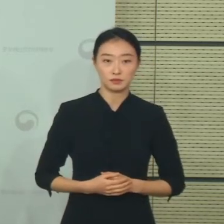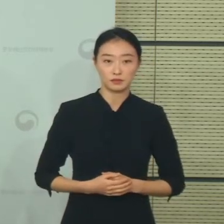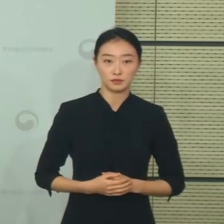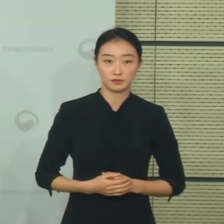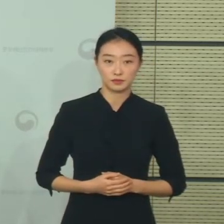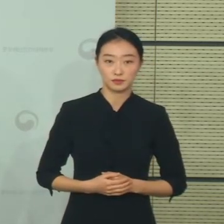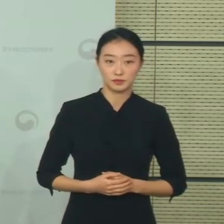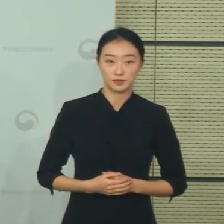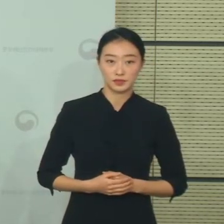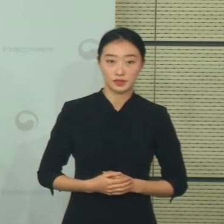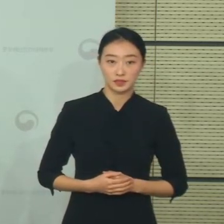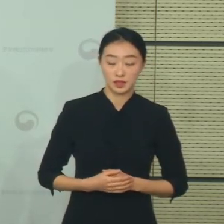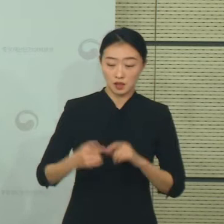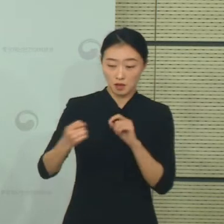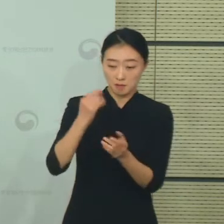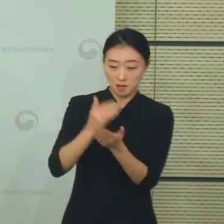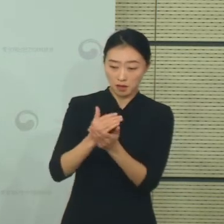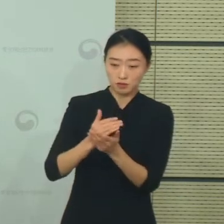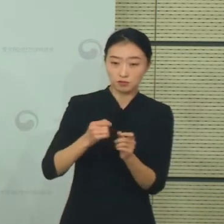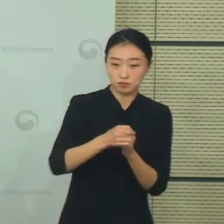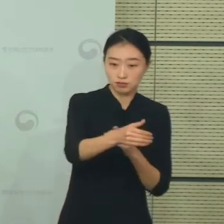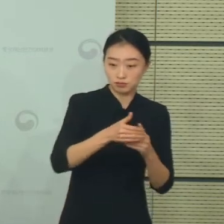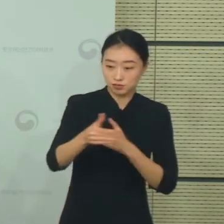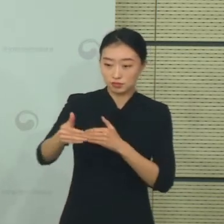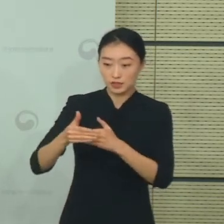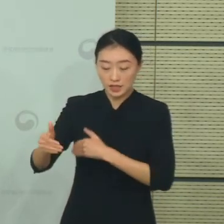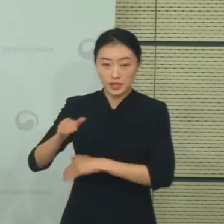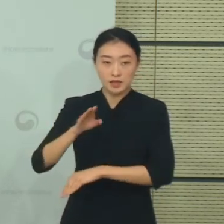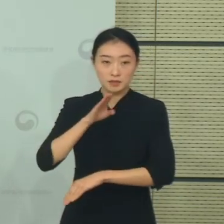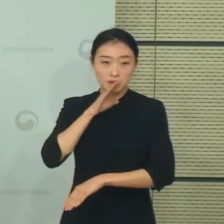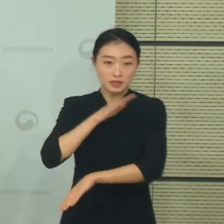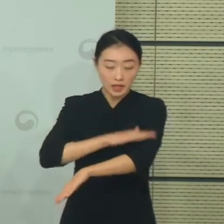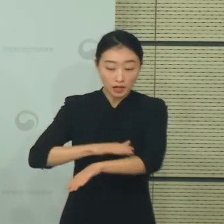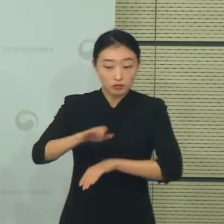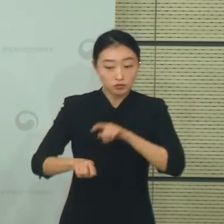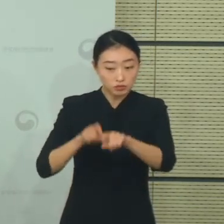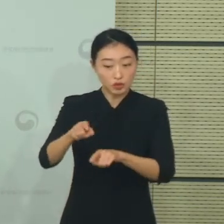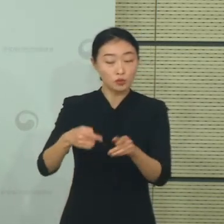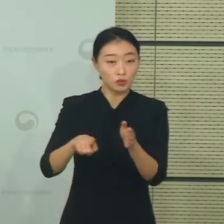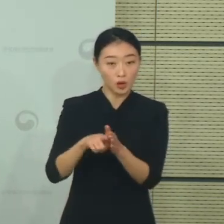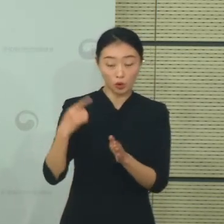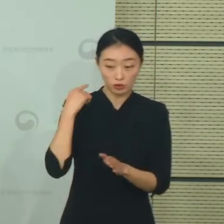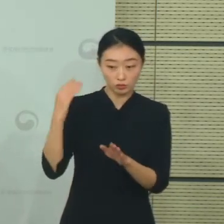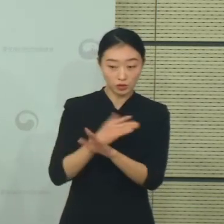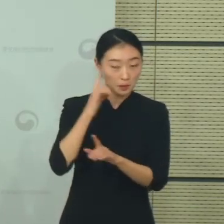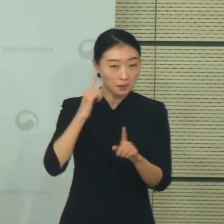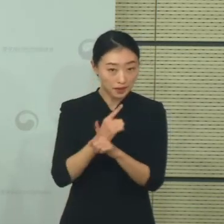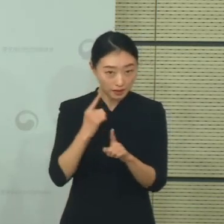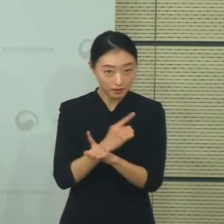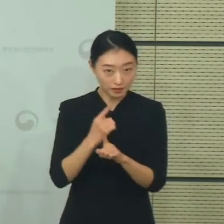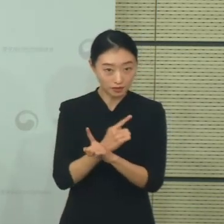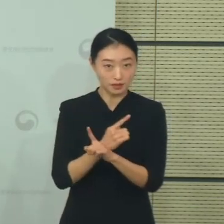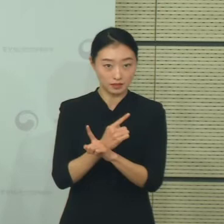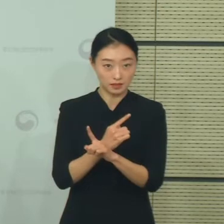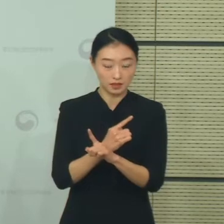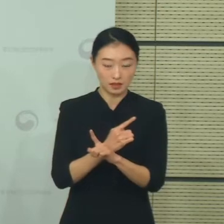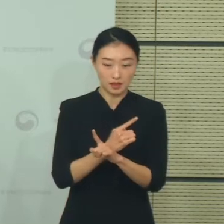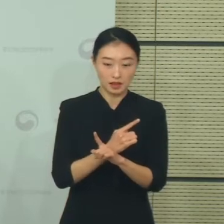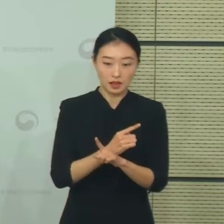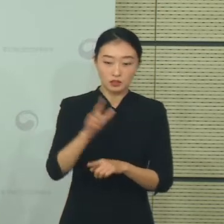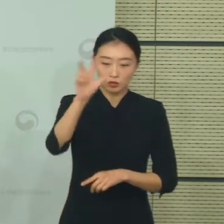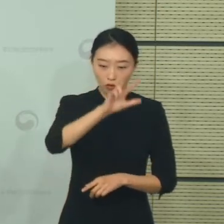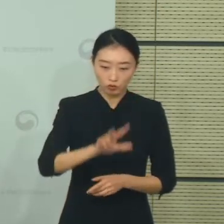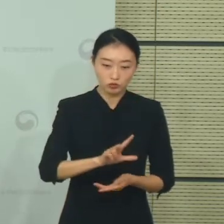강도 높은 사회적 거리두기에 차질 없는 이행을 위해 어제부터 매일 중앙재난안전대책본부는